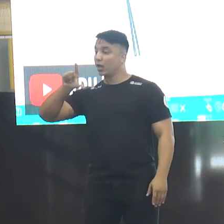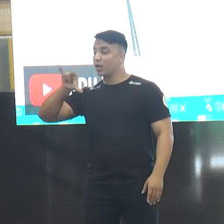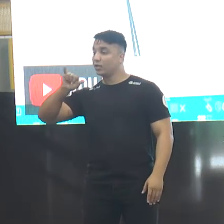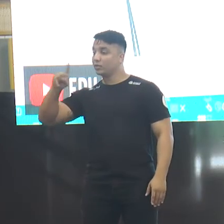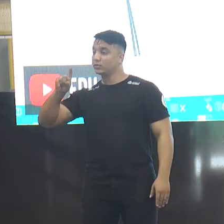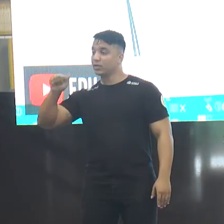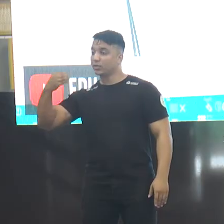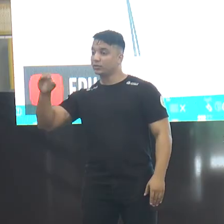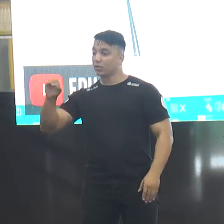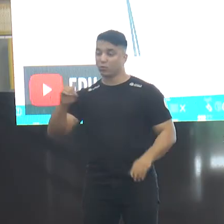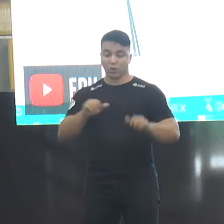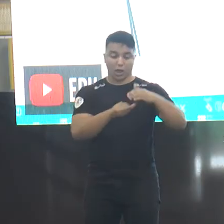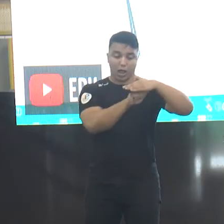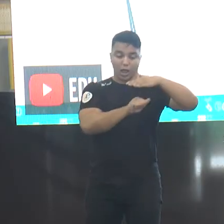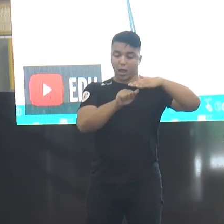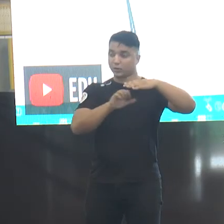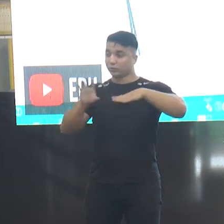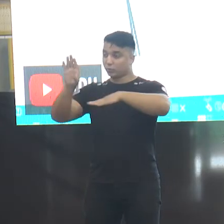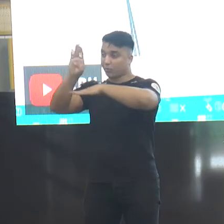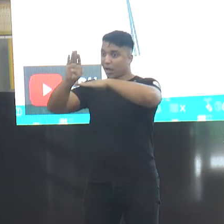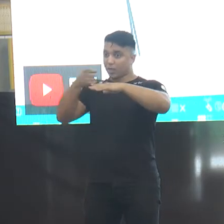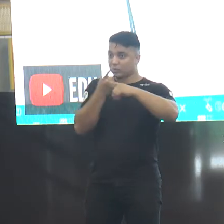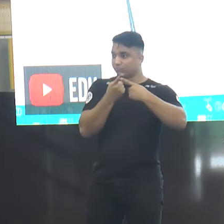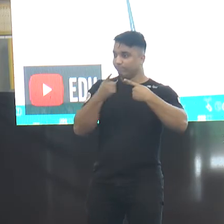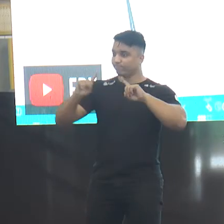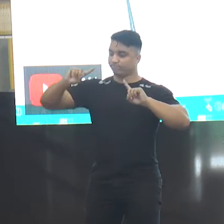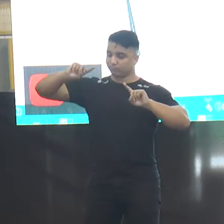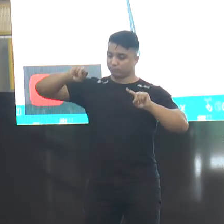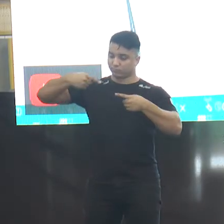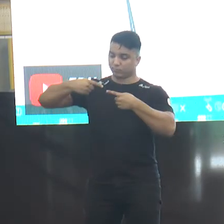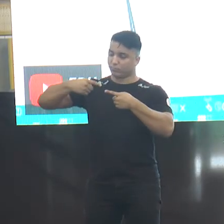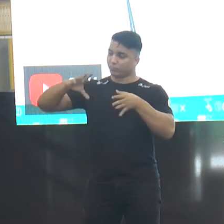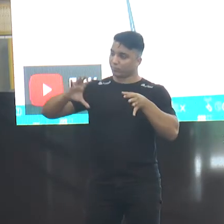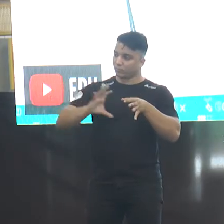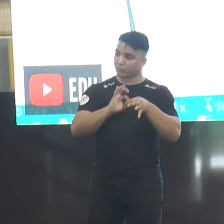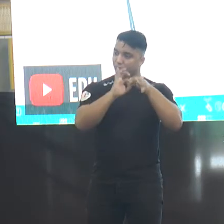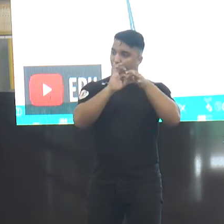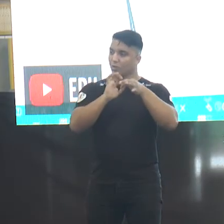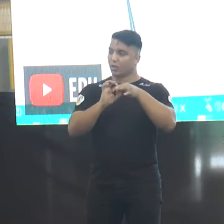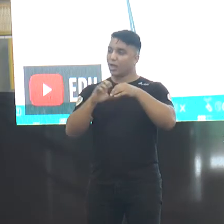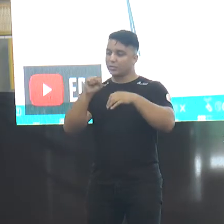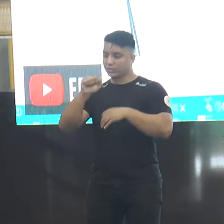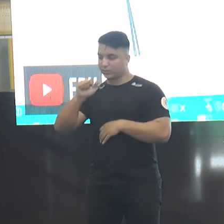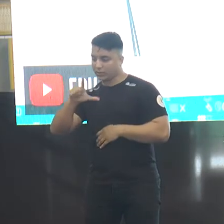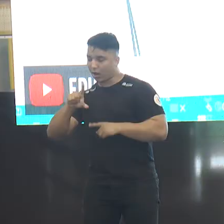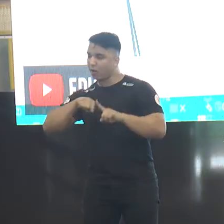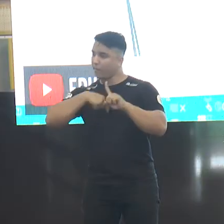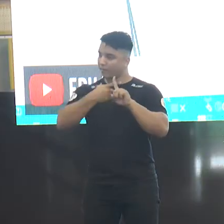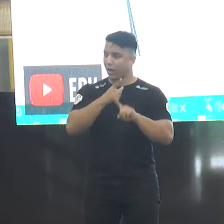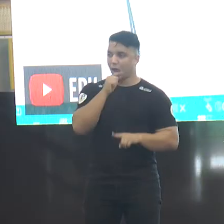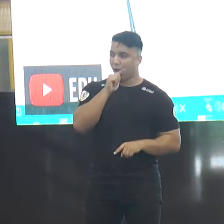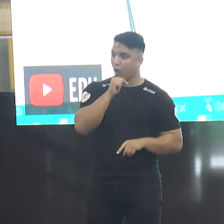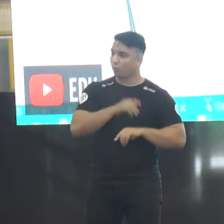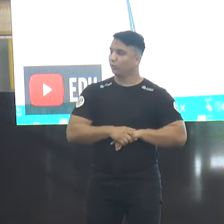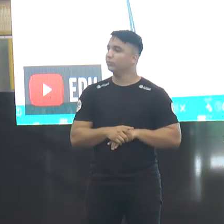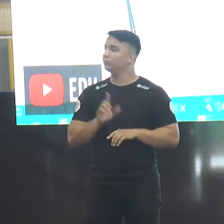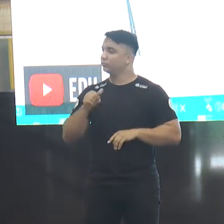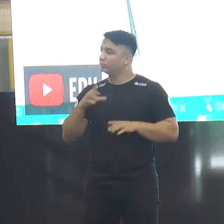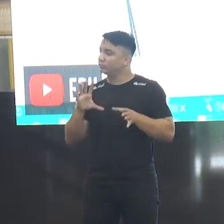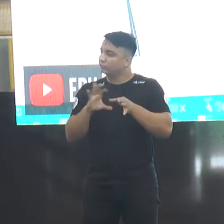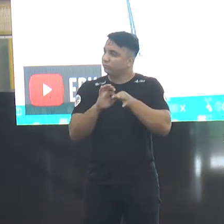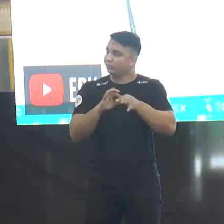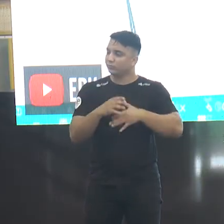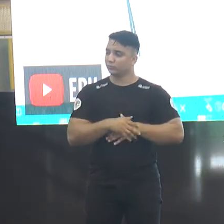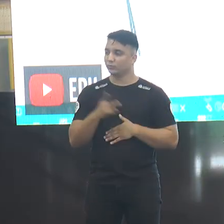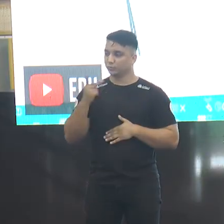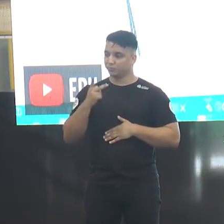neutralização. O ácido neutraliza a base e a base neutraliza o ácido. Bora o pessoal que está meio